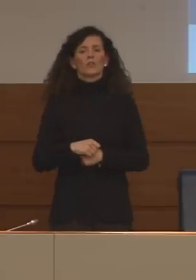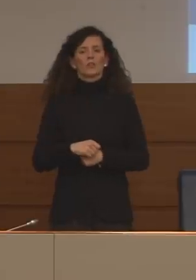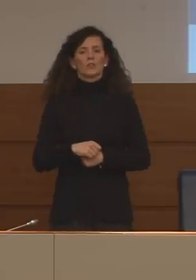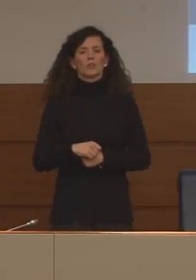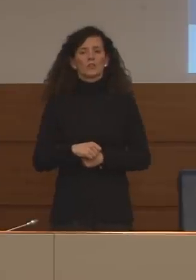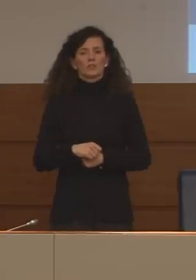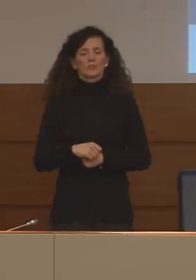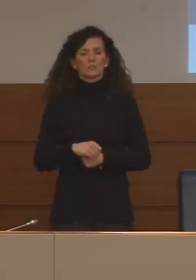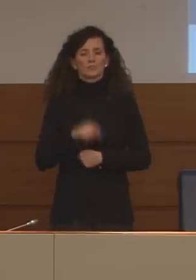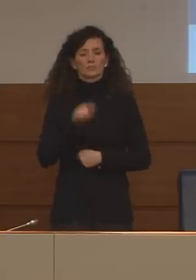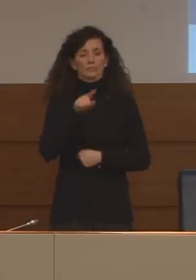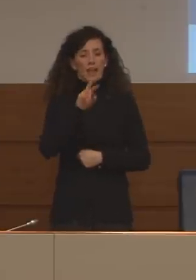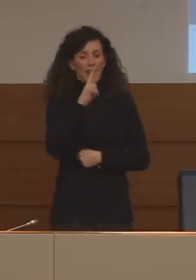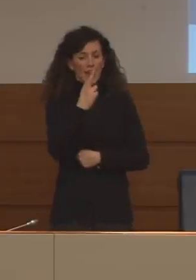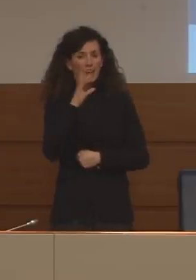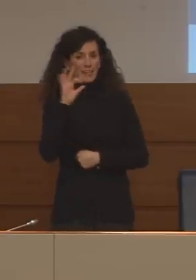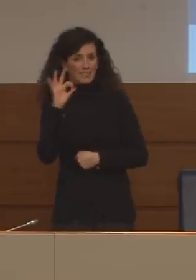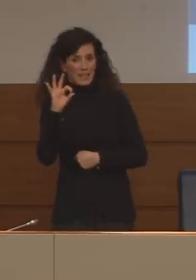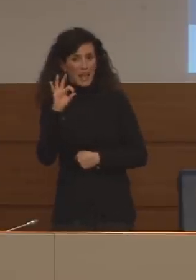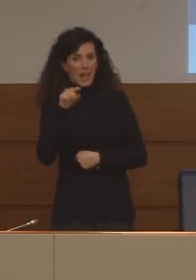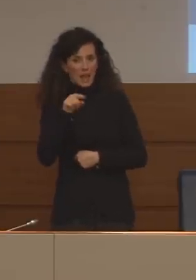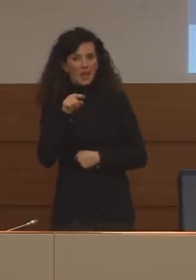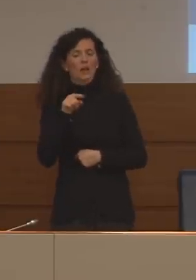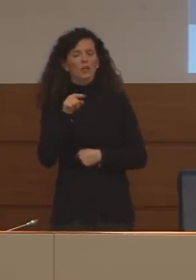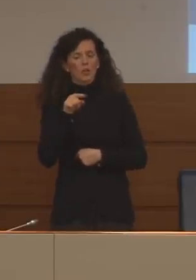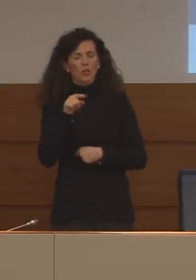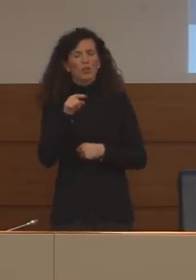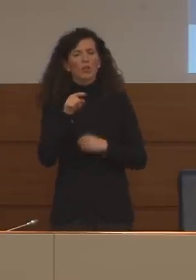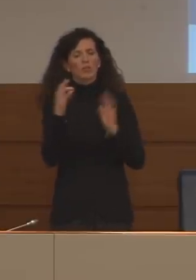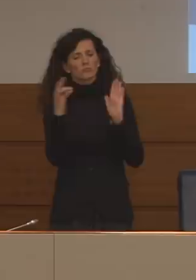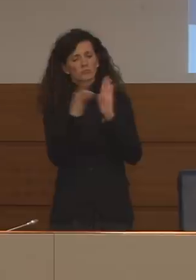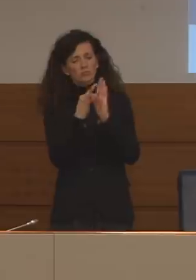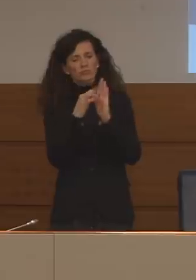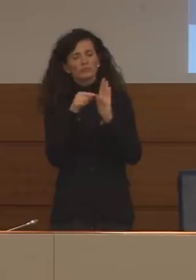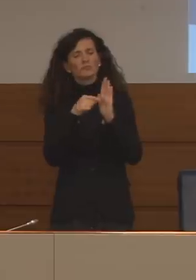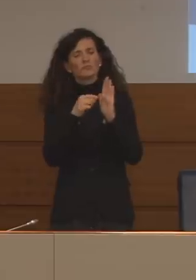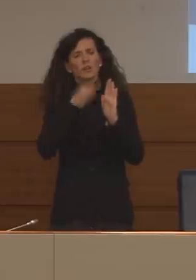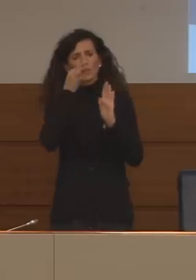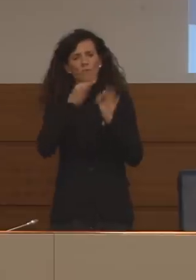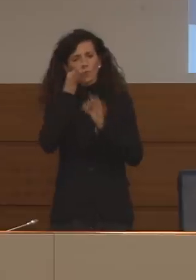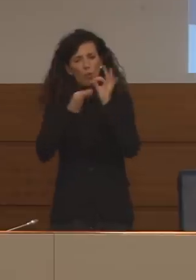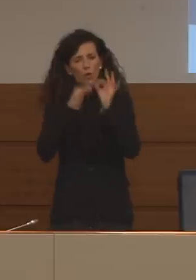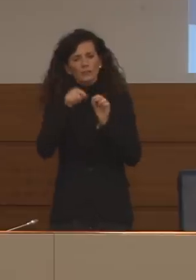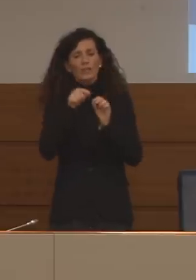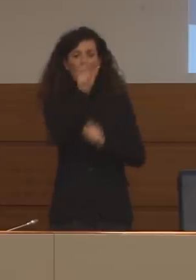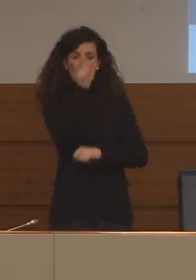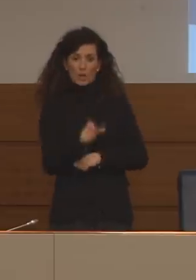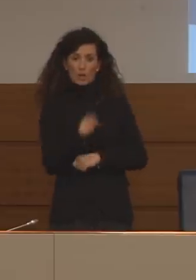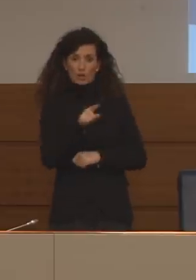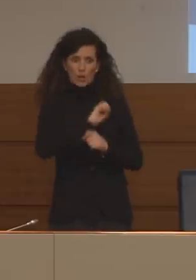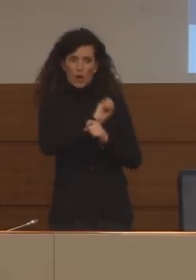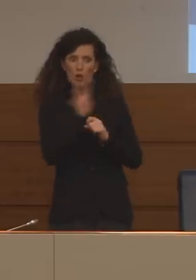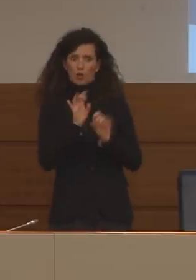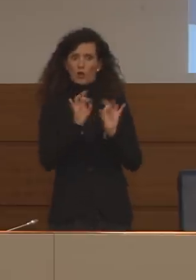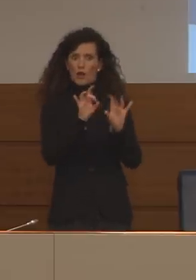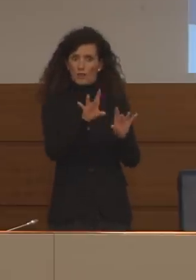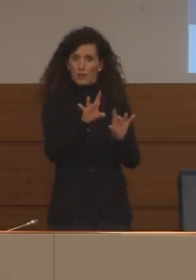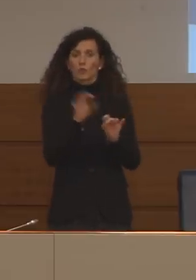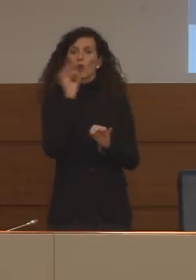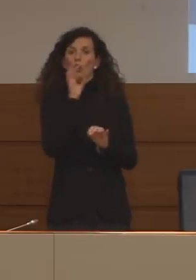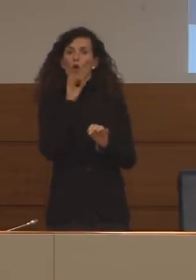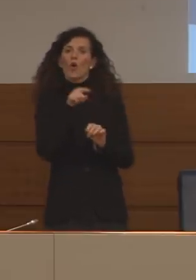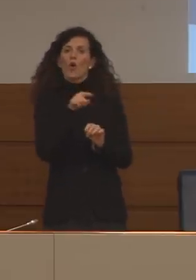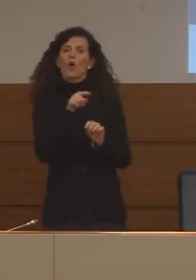una misura che indica quanto ogni persona positiva o infetta